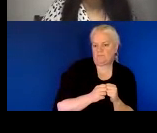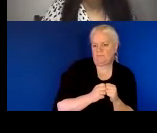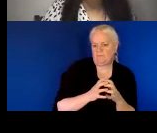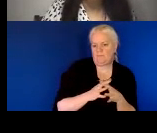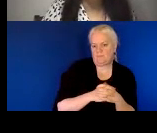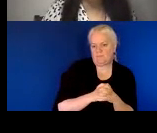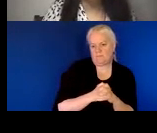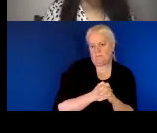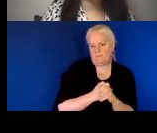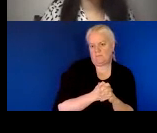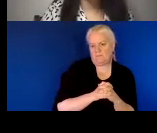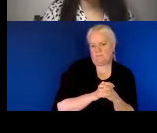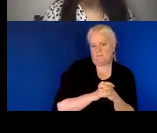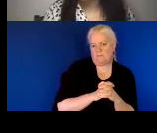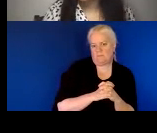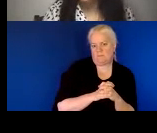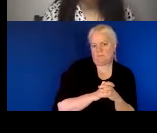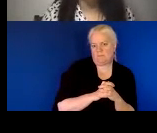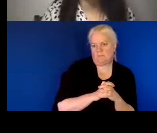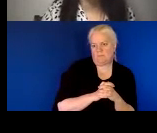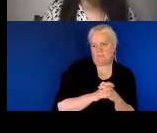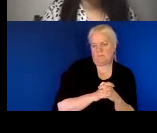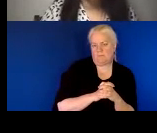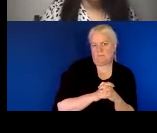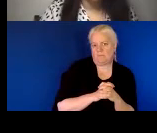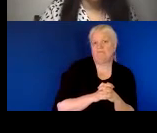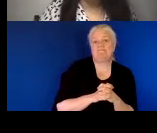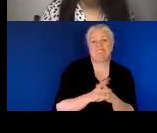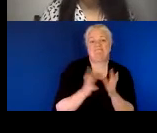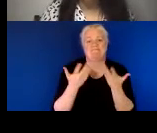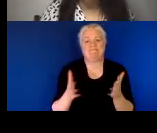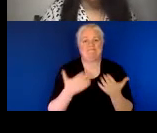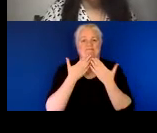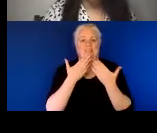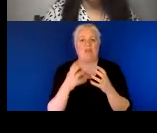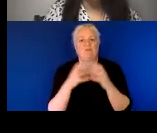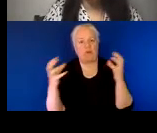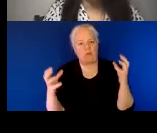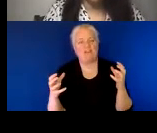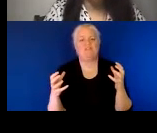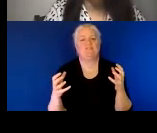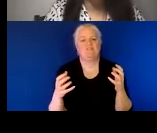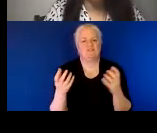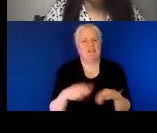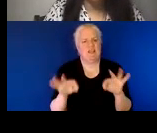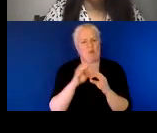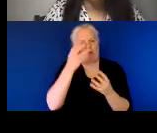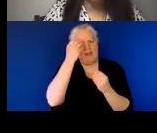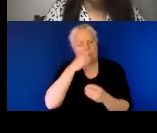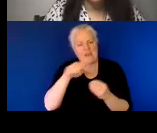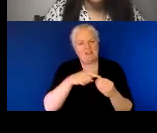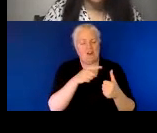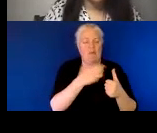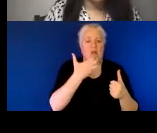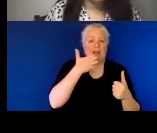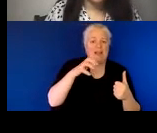尽快的申请，因为这个申请额呢是可能是大大超过于计划可以资助的数额的，但是